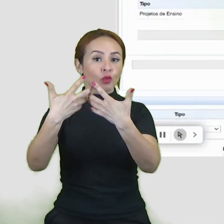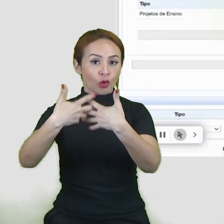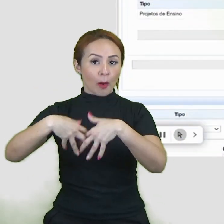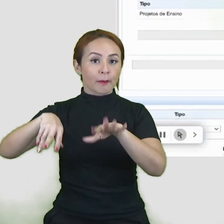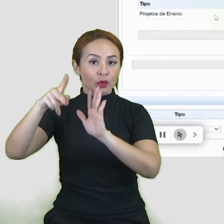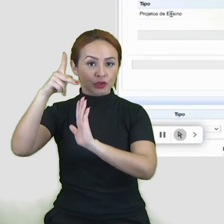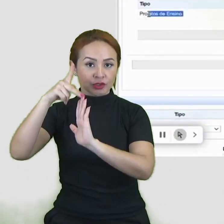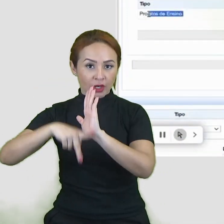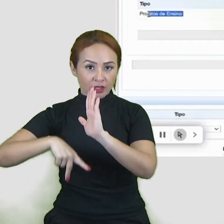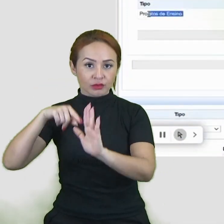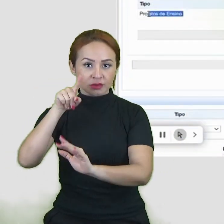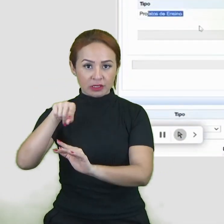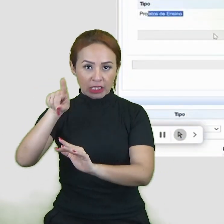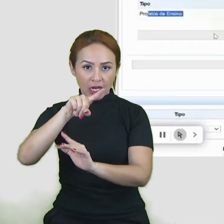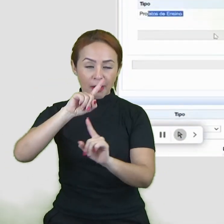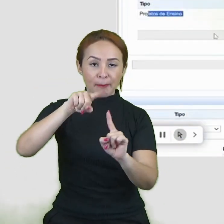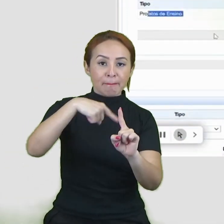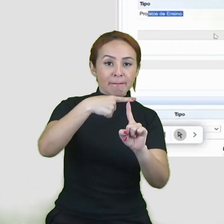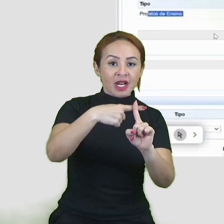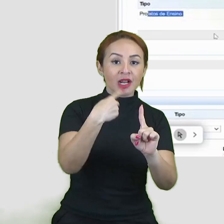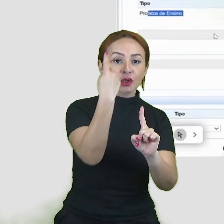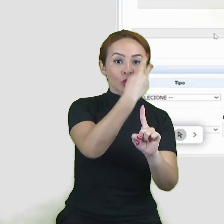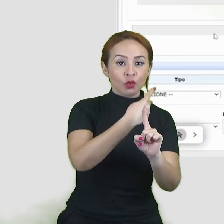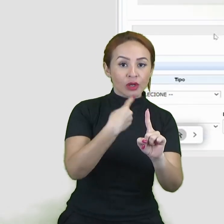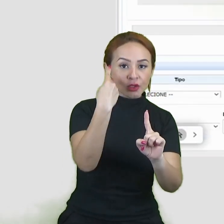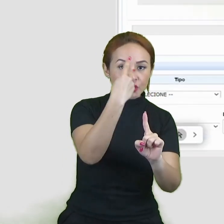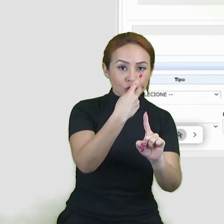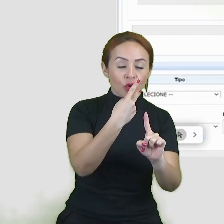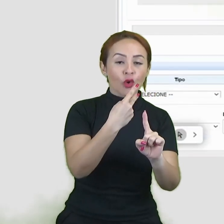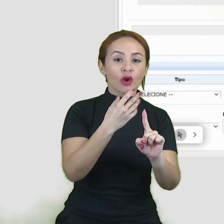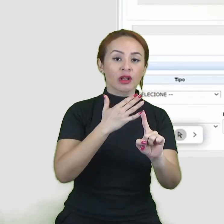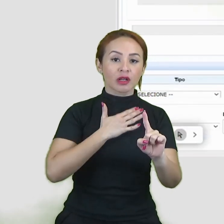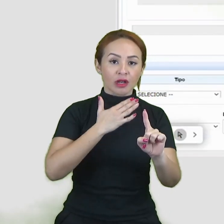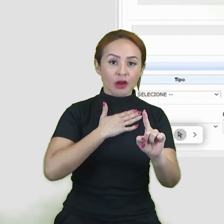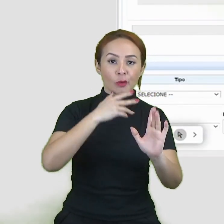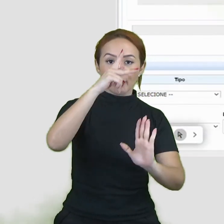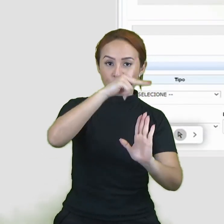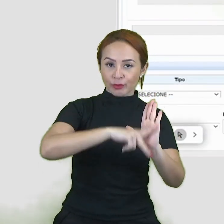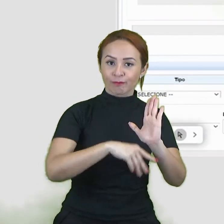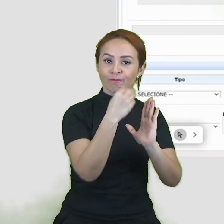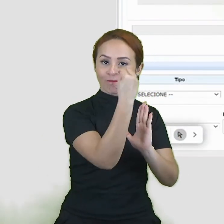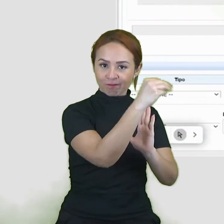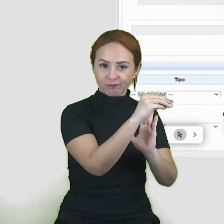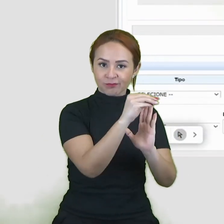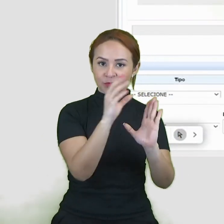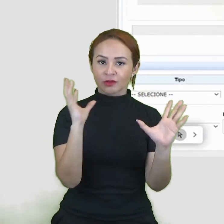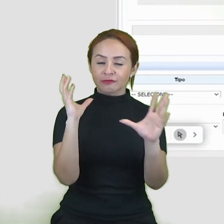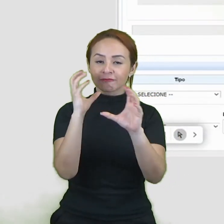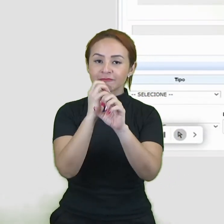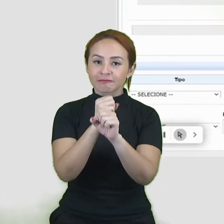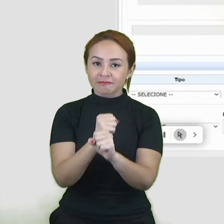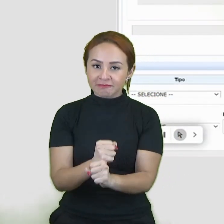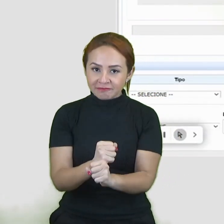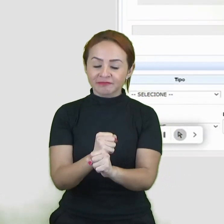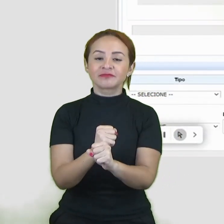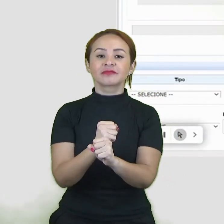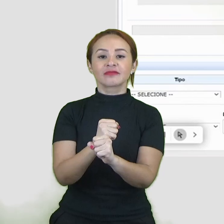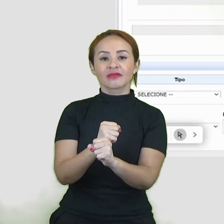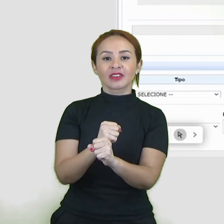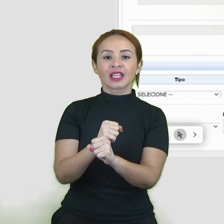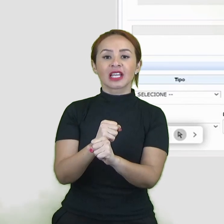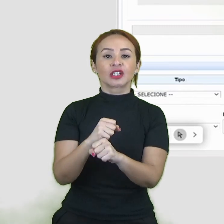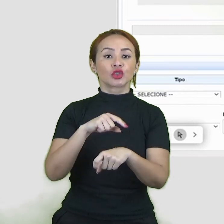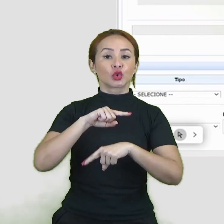e 2 horas aqui desse projeto que a gente lançou. Então, o total da carga horária semanal das atividades de ensino